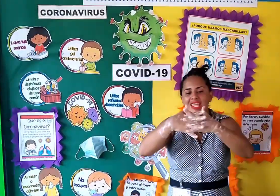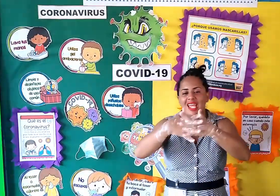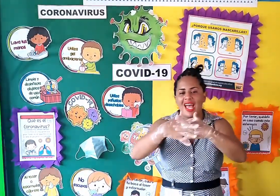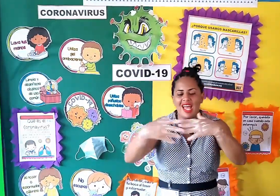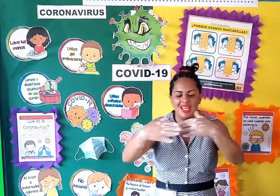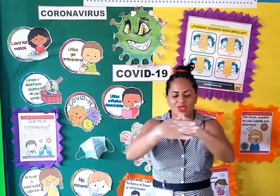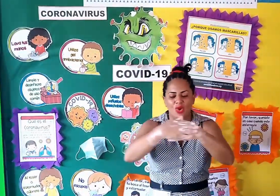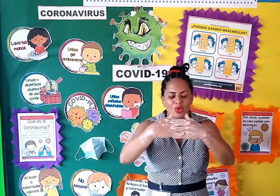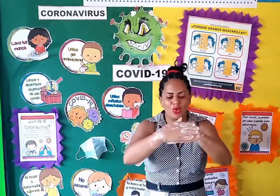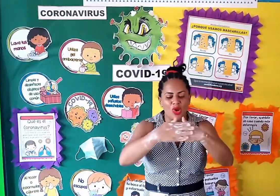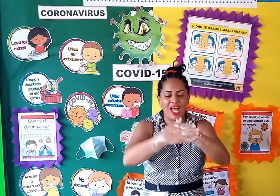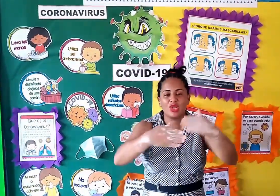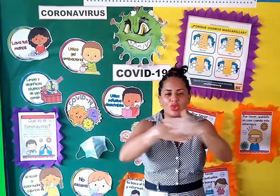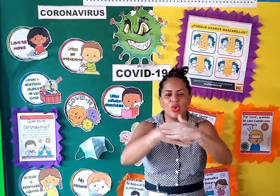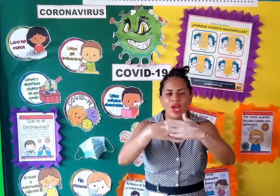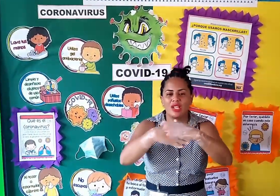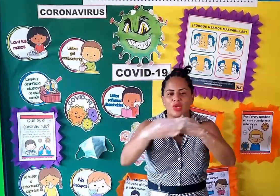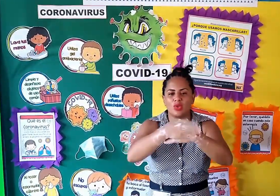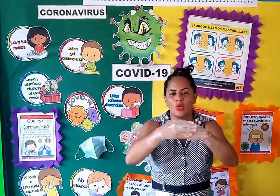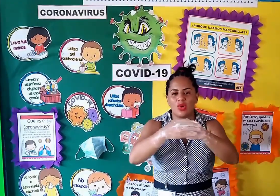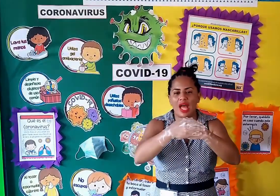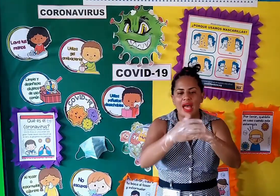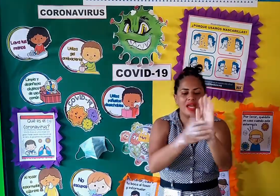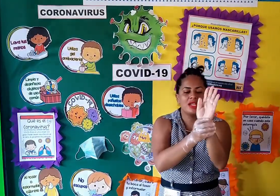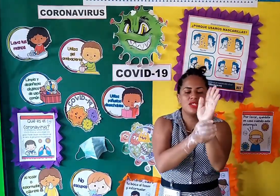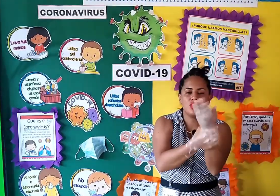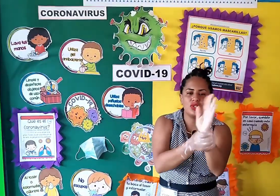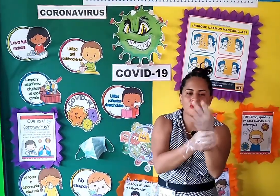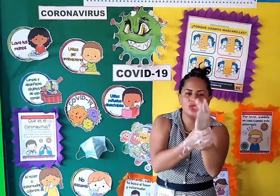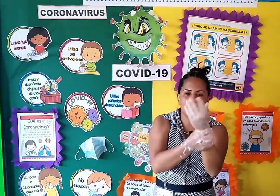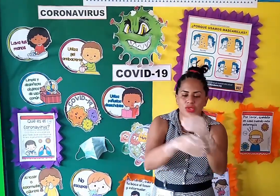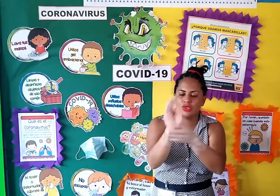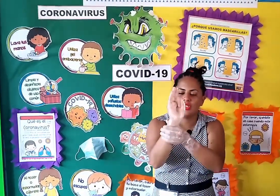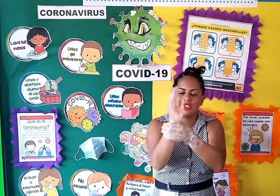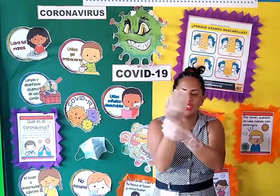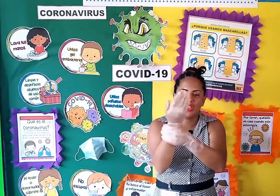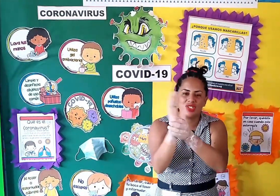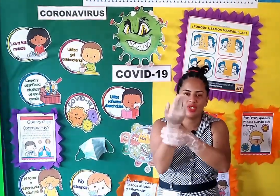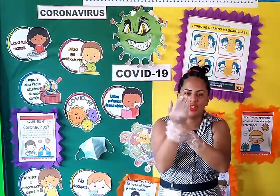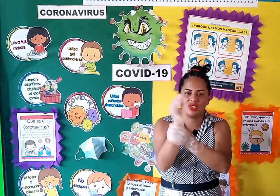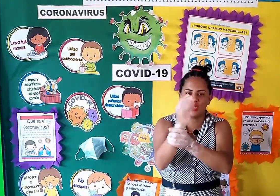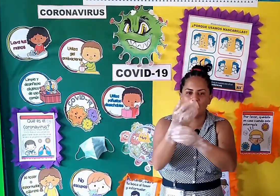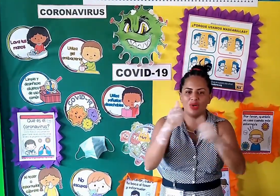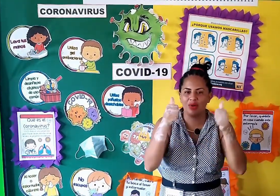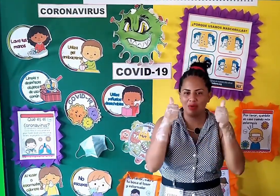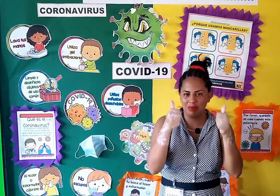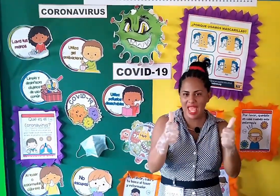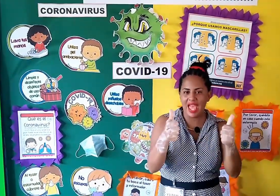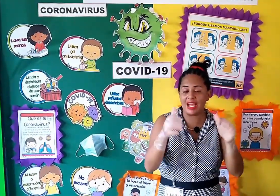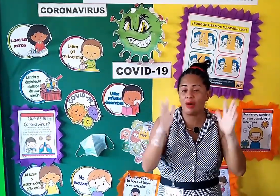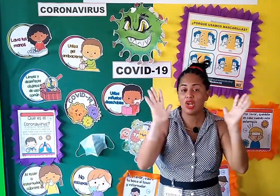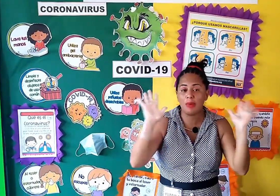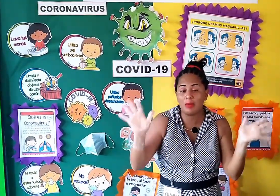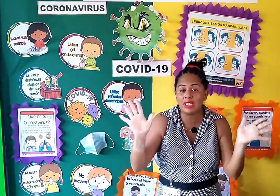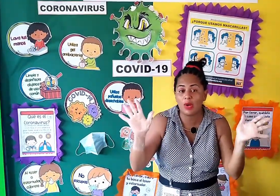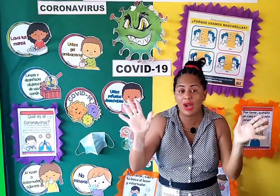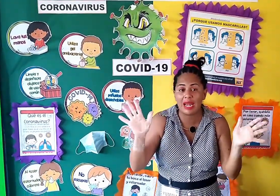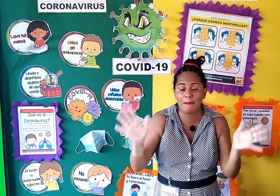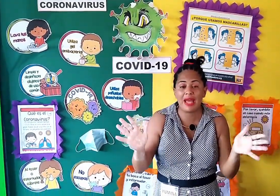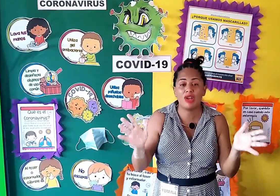montaña, tortuga, tortuga, tortuga, chu, chu, chu, chu, chu, chu. Bien, ahora nos vamos a enjuagar las manos